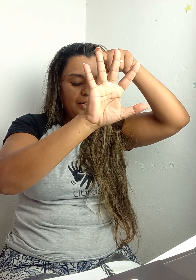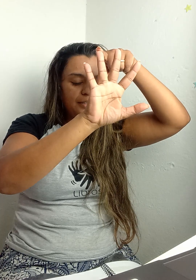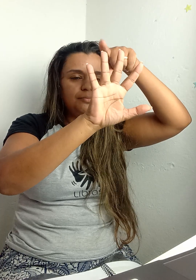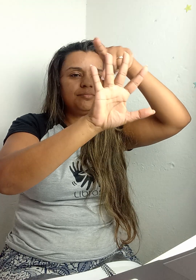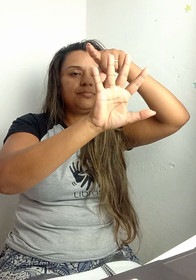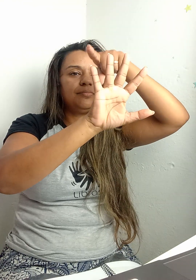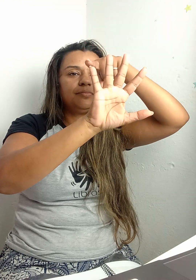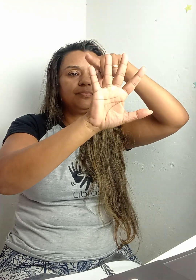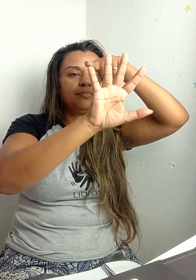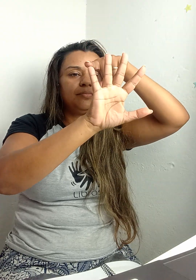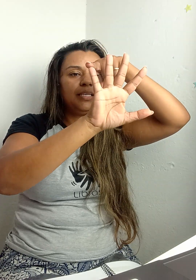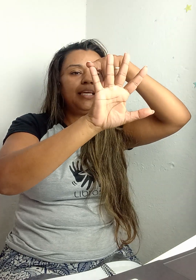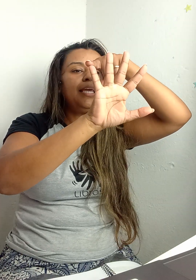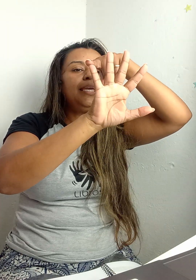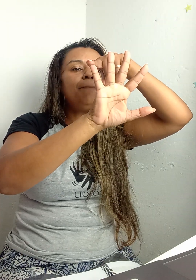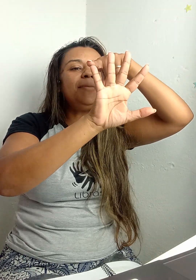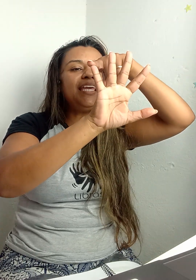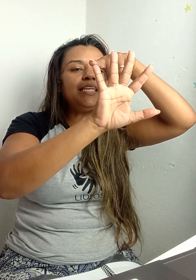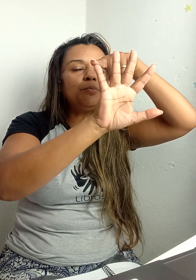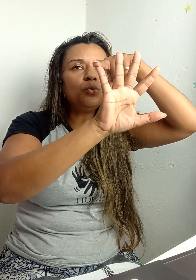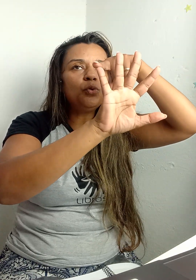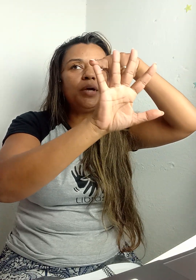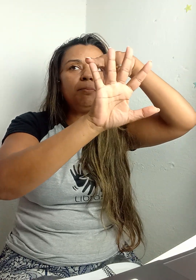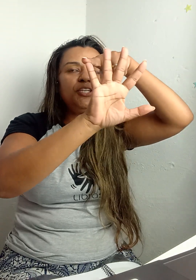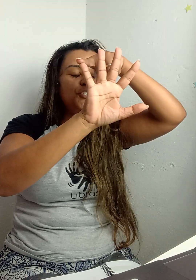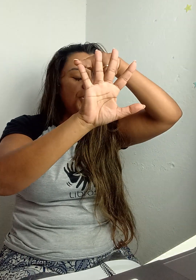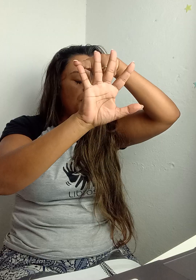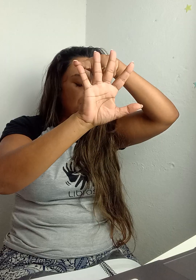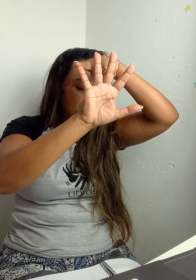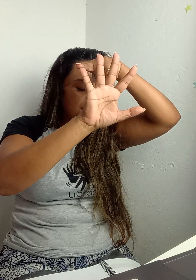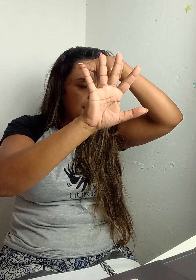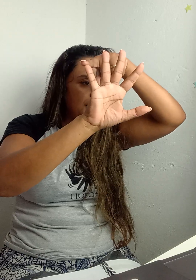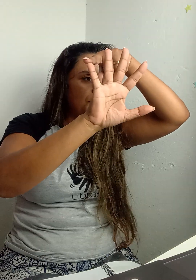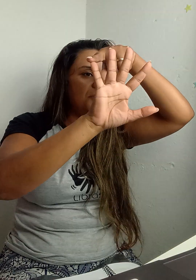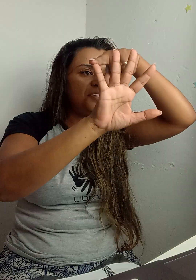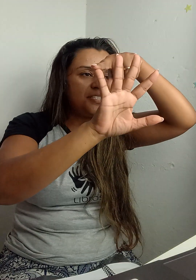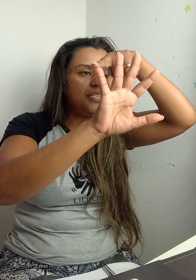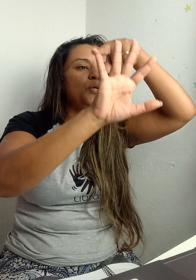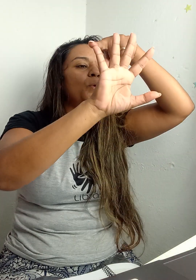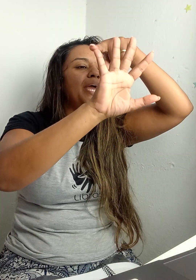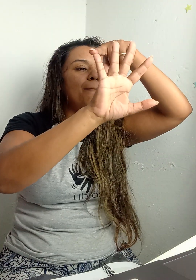Anelar. E mínimo, não é mindinho, nem minguinho, nem vizinho, é